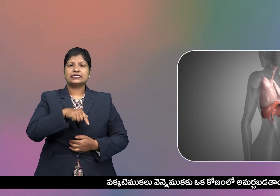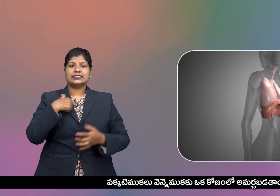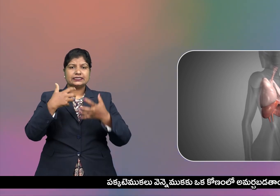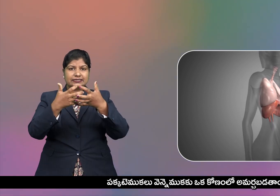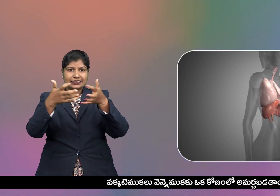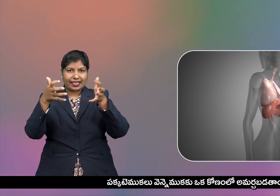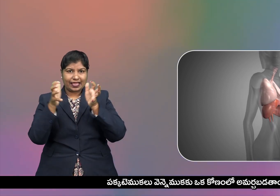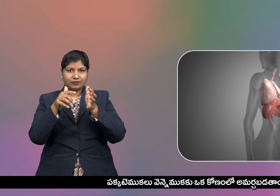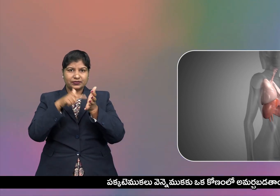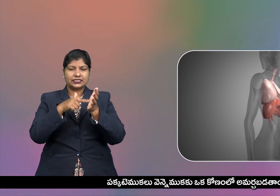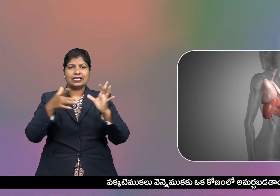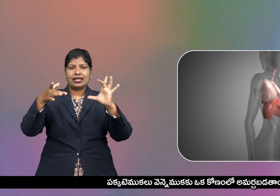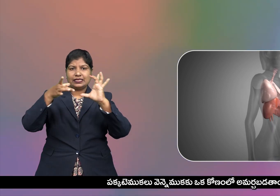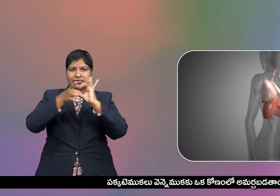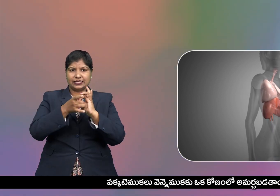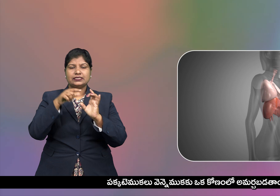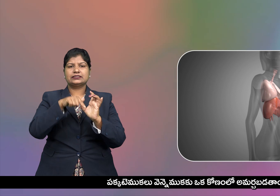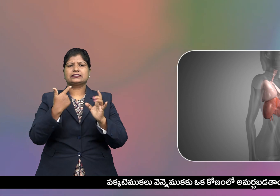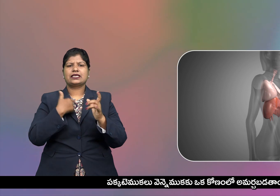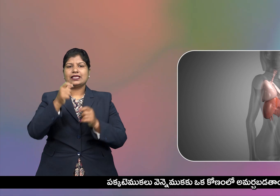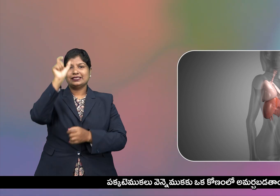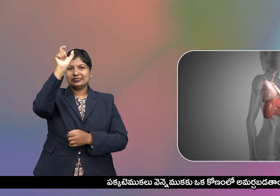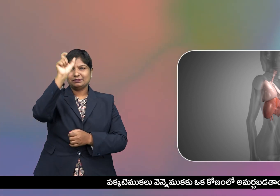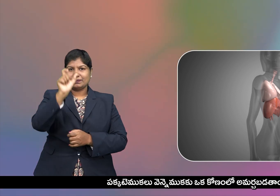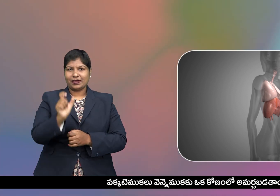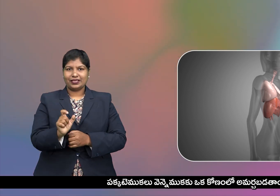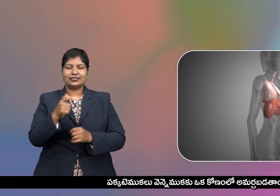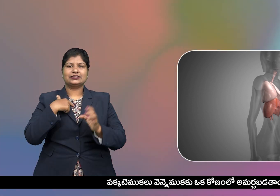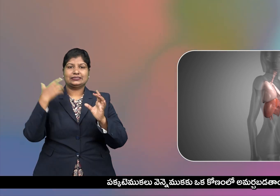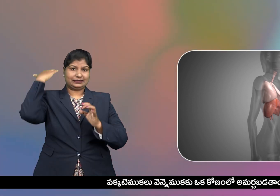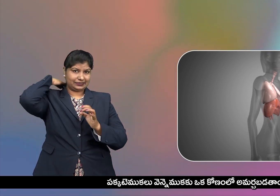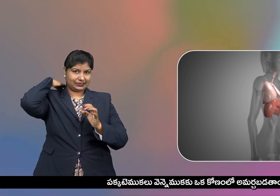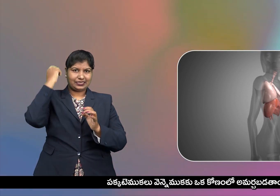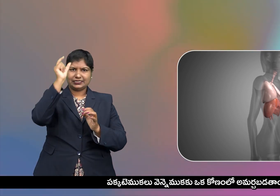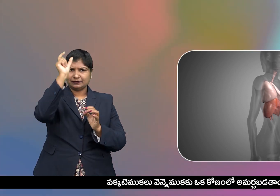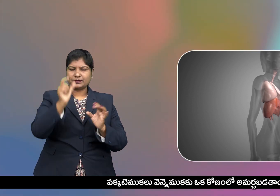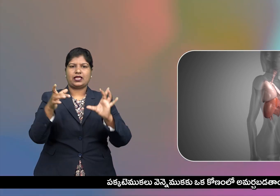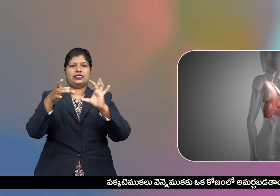పక్కటెముకలు వెన్నెముకకు ఒక కోణంలో అమర్చబడతాయి.